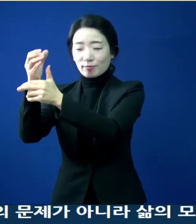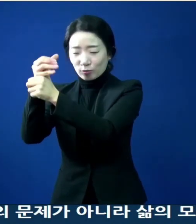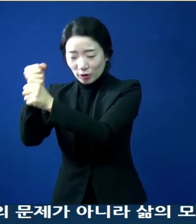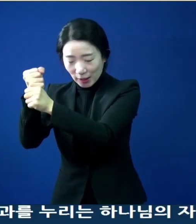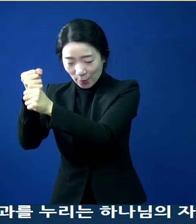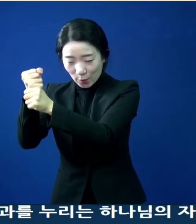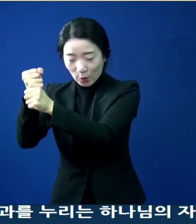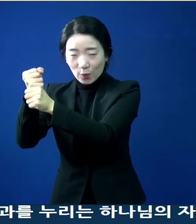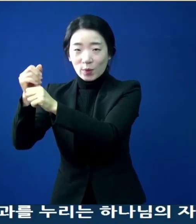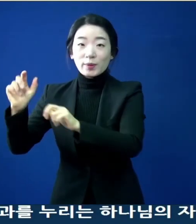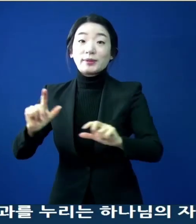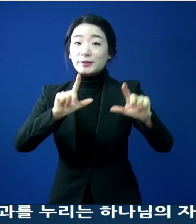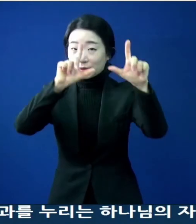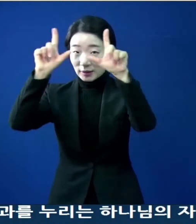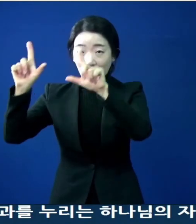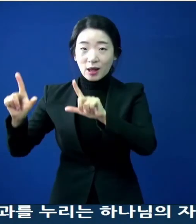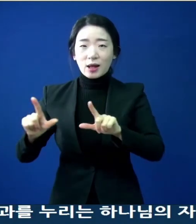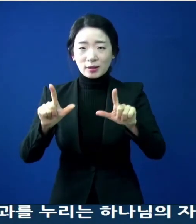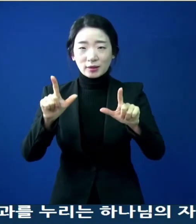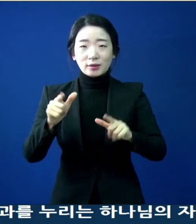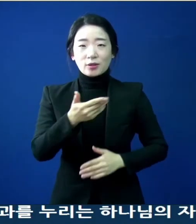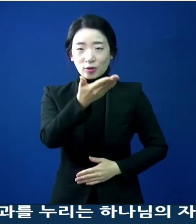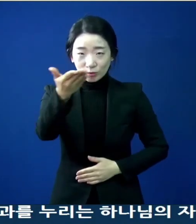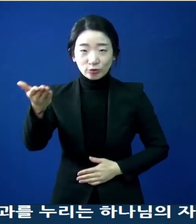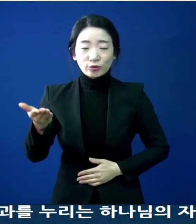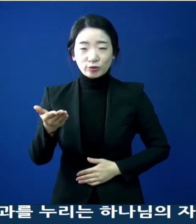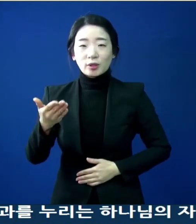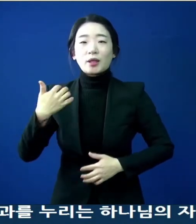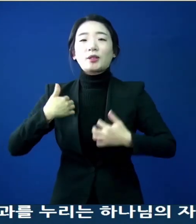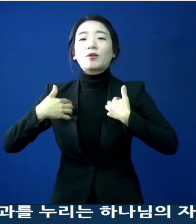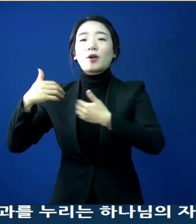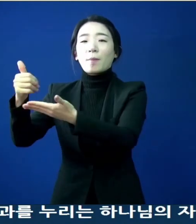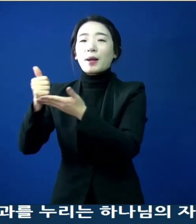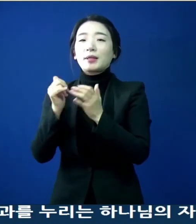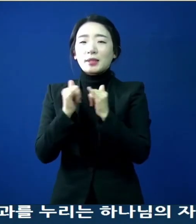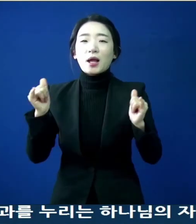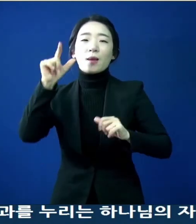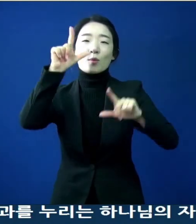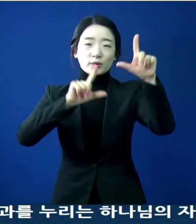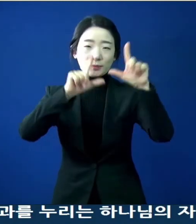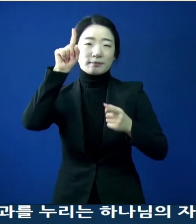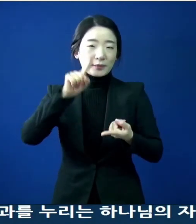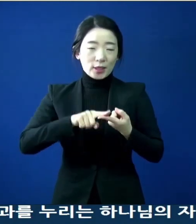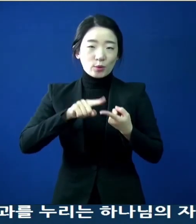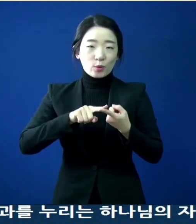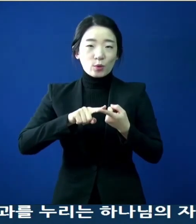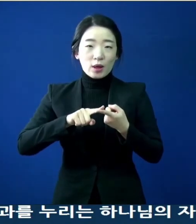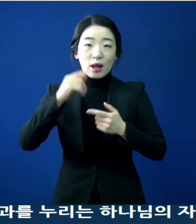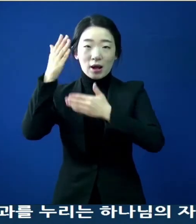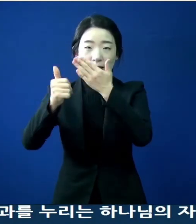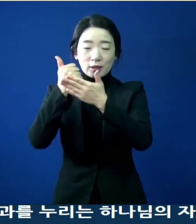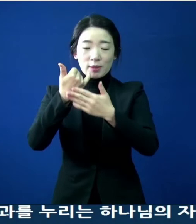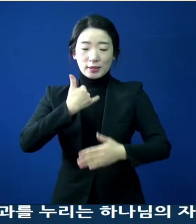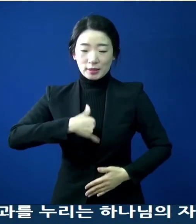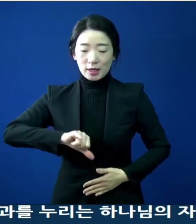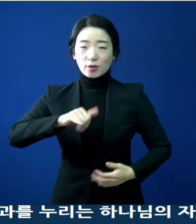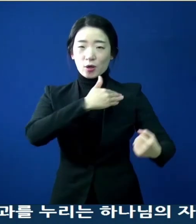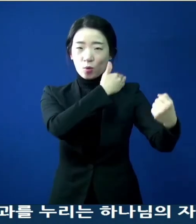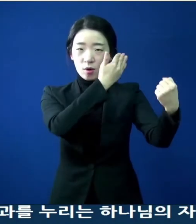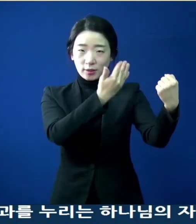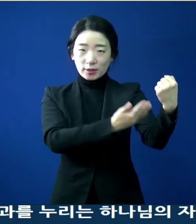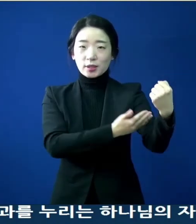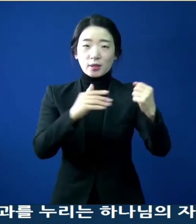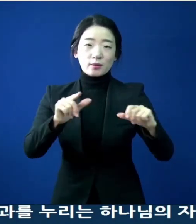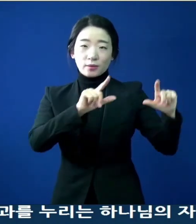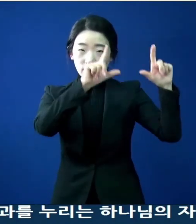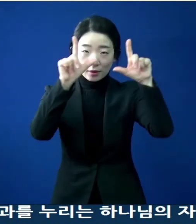않고 살아가는 것, 이것이 주님을 영접한 자, 곧 그 이름을 믿는 자, 자녀가 되는 권세를 가진 자의